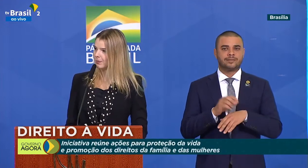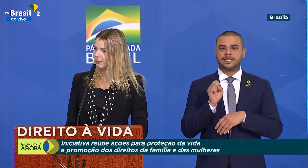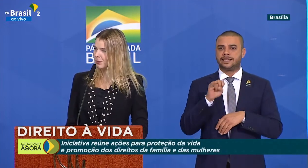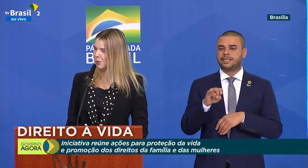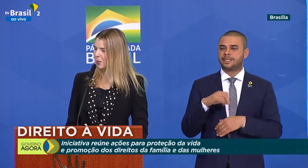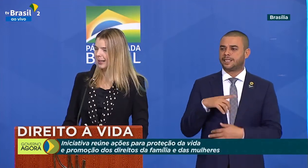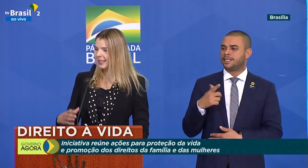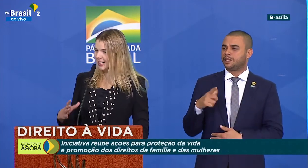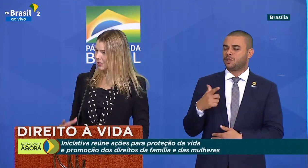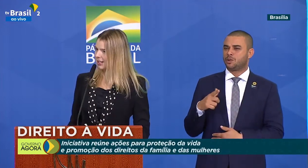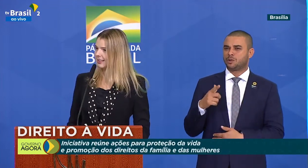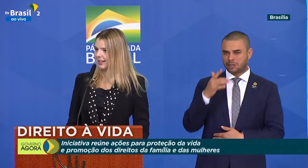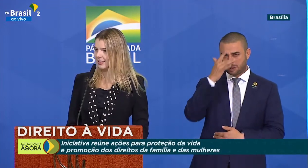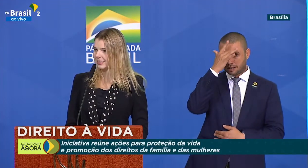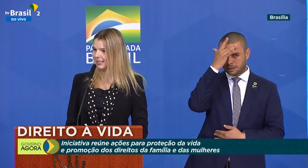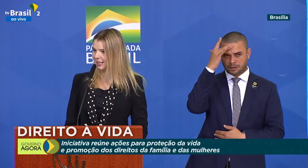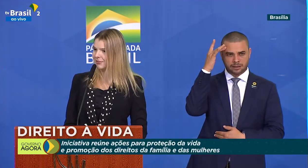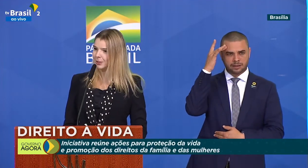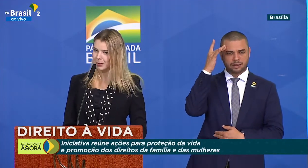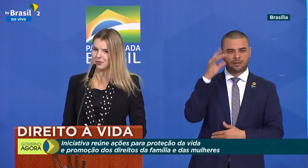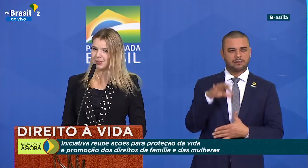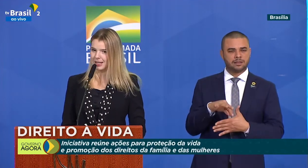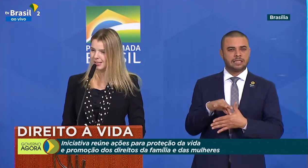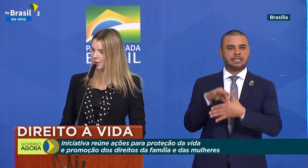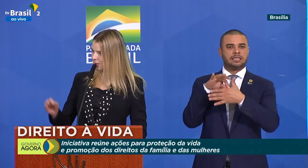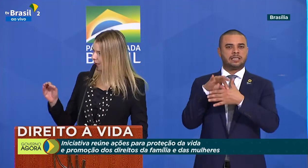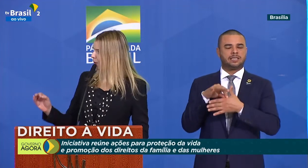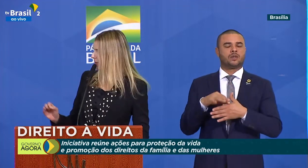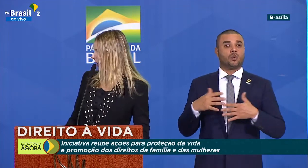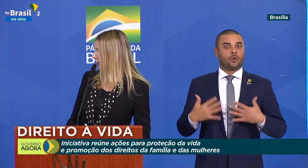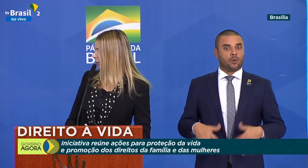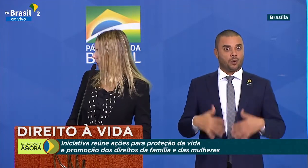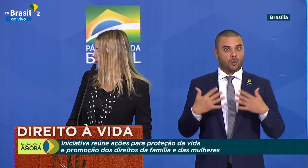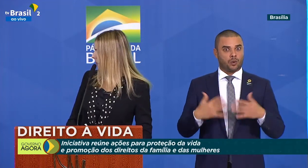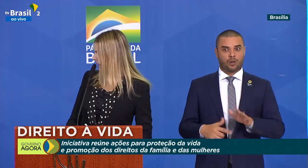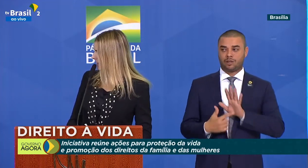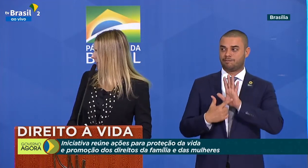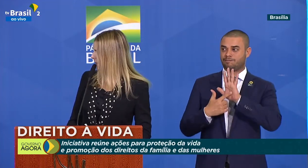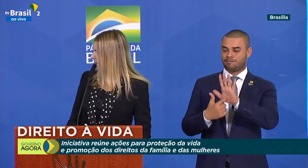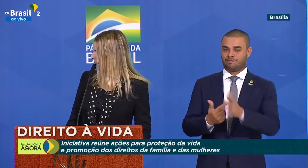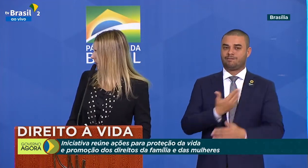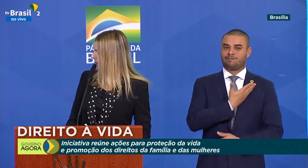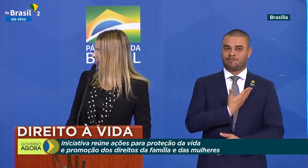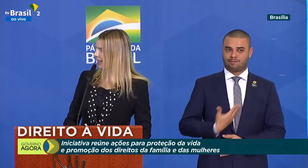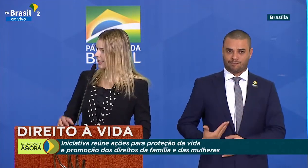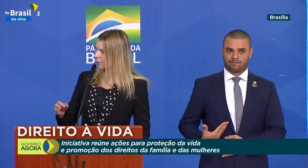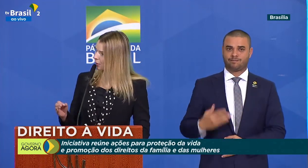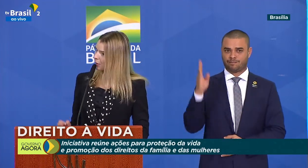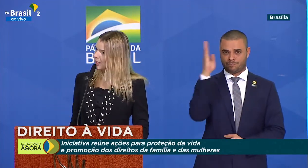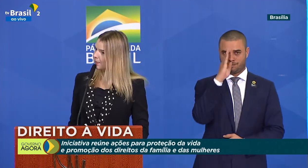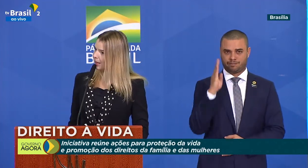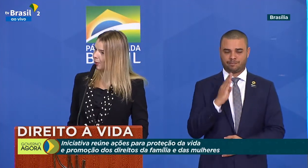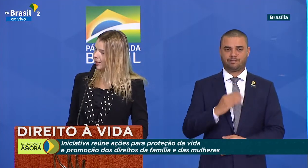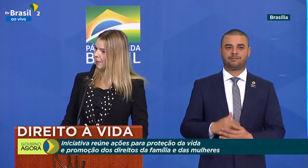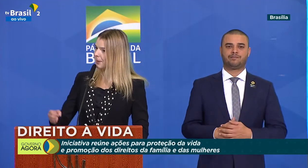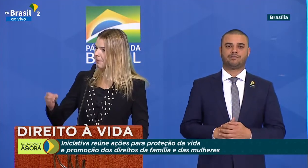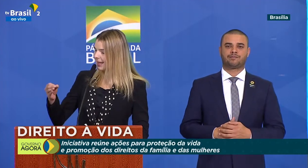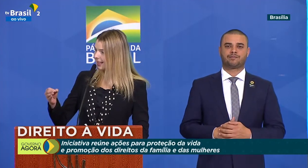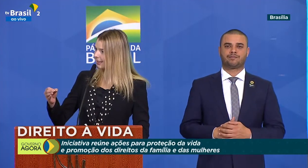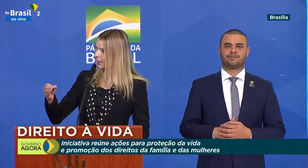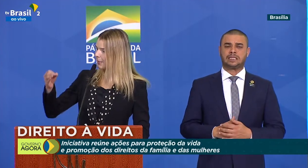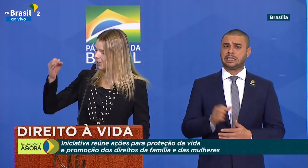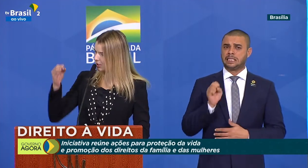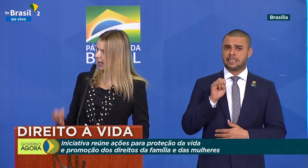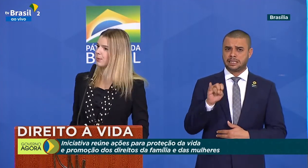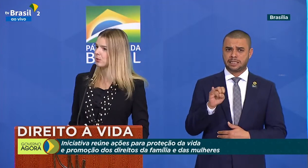figura de uma grande liderança que tem feito a diferença no seu governo nosso país se não fosse pela